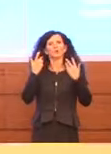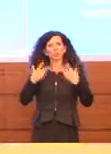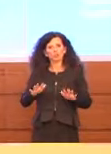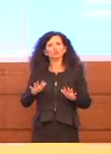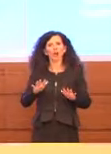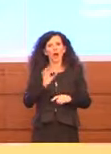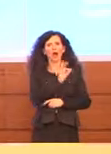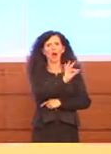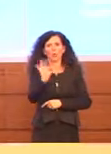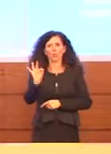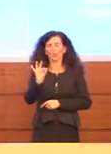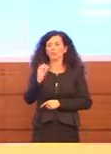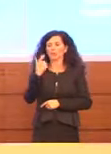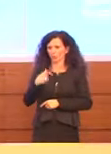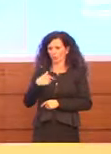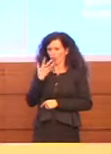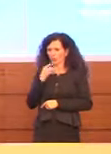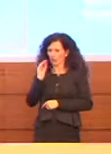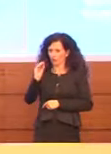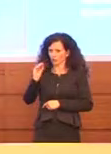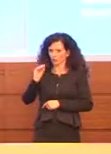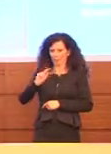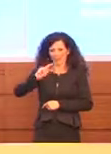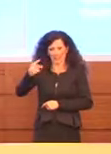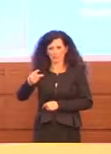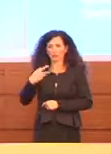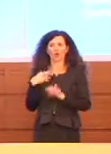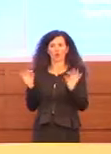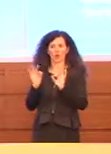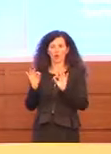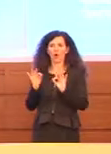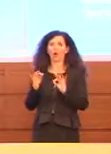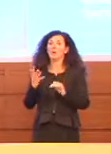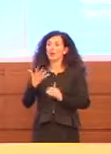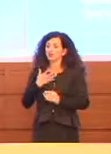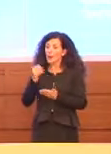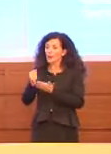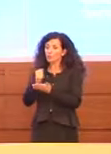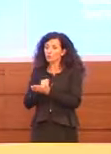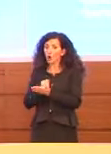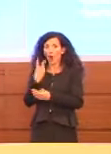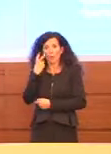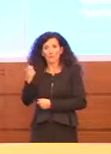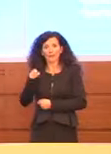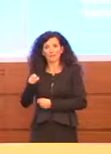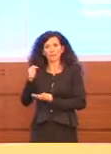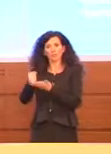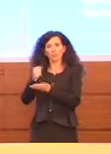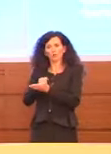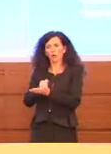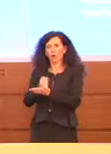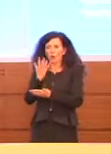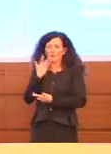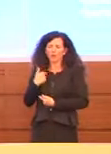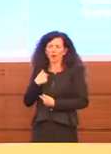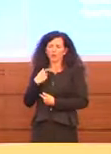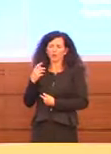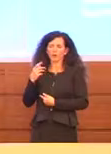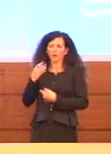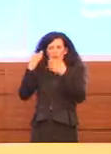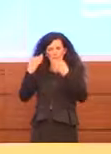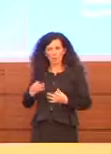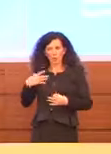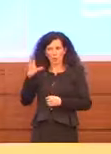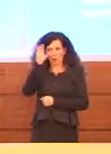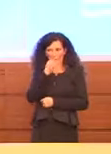il tempo di fare la domanda successiva se c'era un protocollo meno può essere certo certo voleva essere sicuro di aver capito bene questo e soprattutto